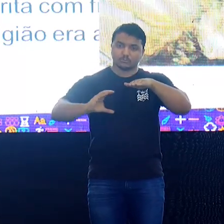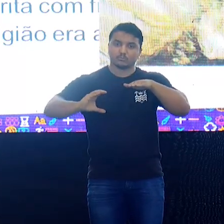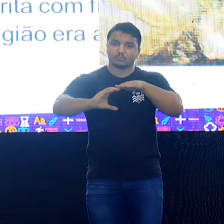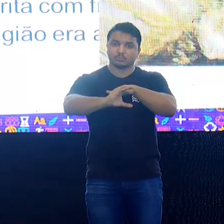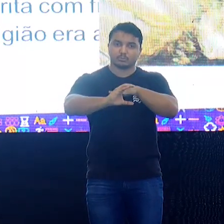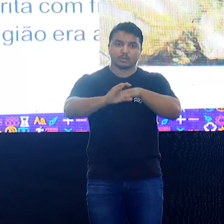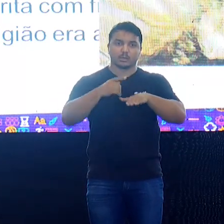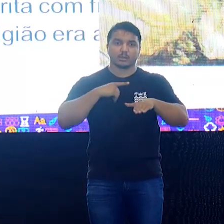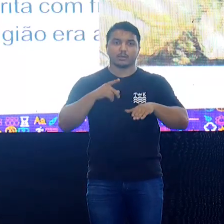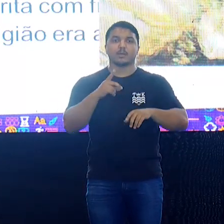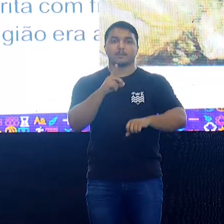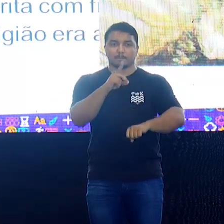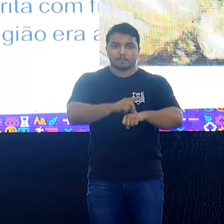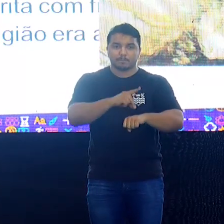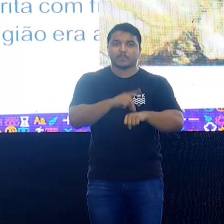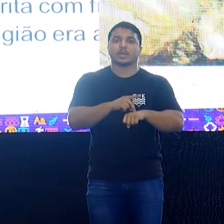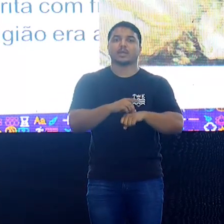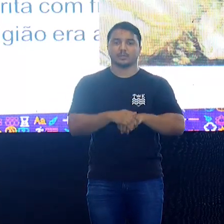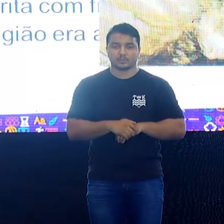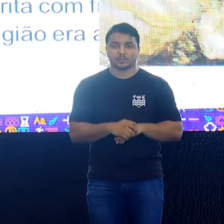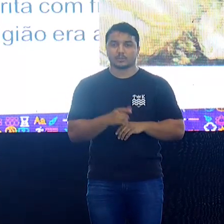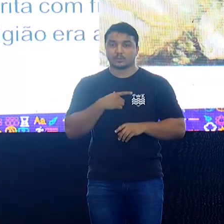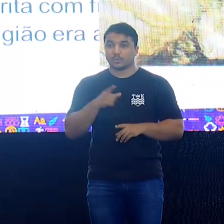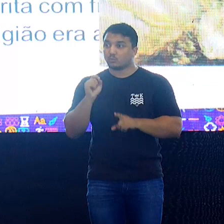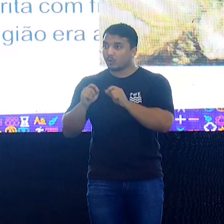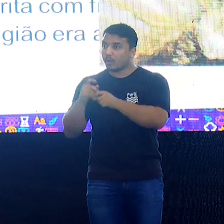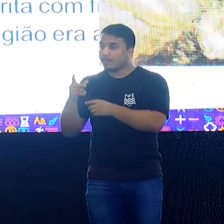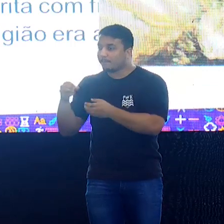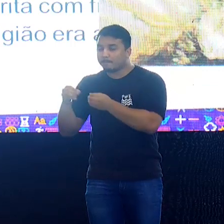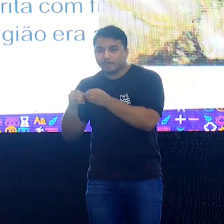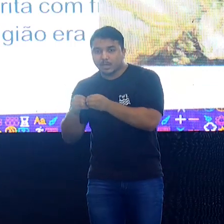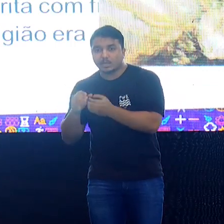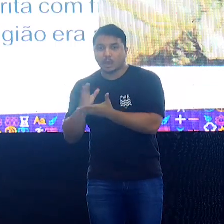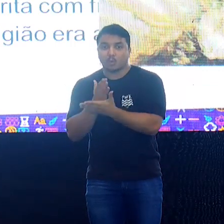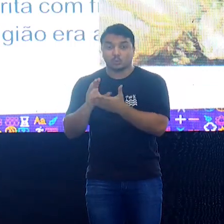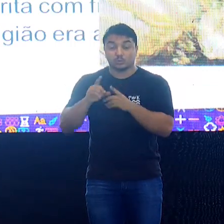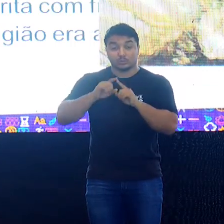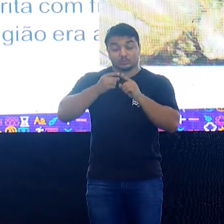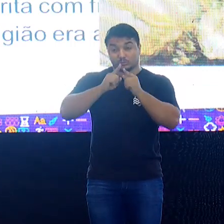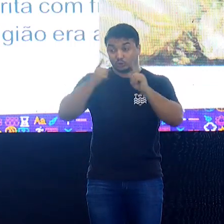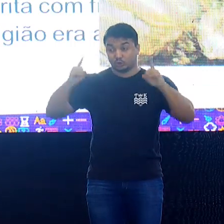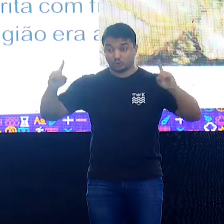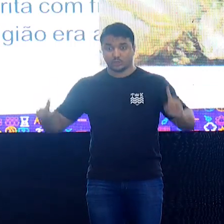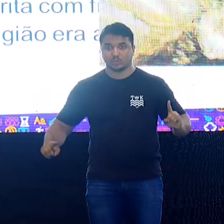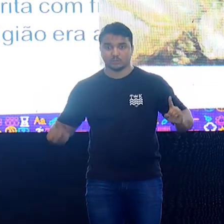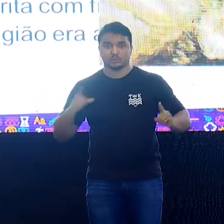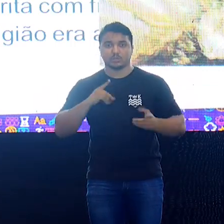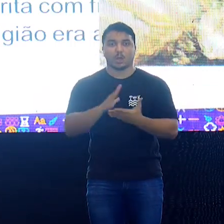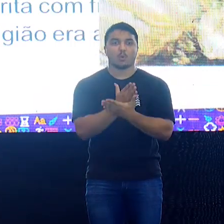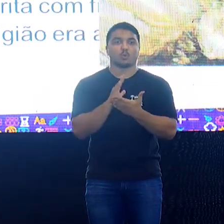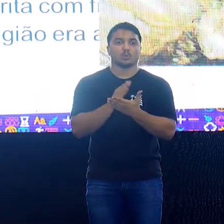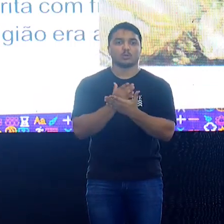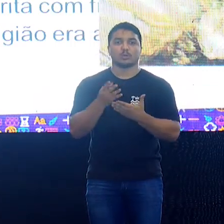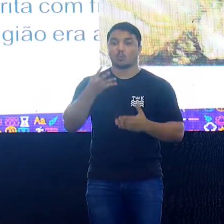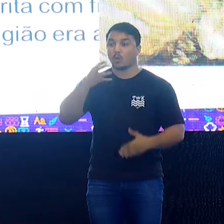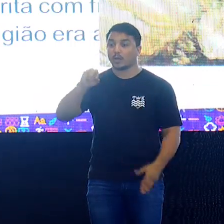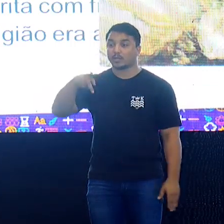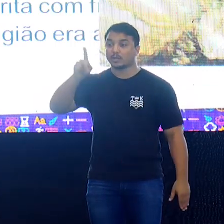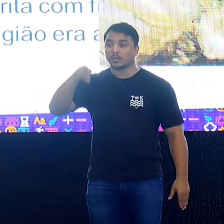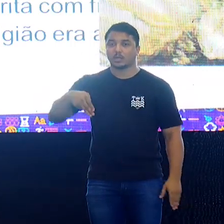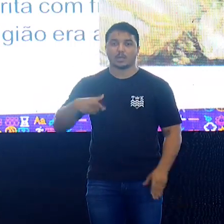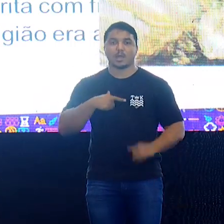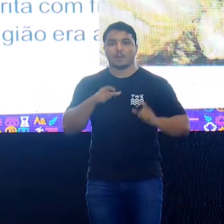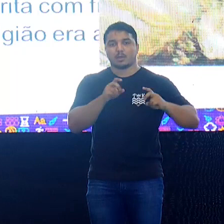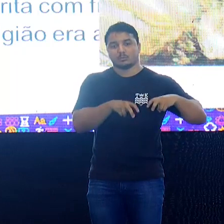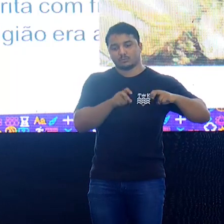em pedreiras que ficavam próximas e algumas que ficavam bem distantes. Tinha pedreira que ficava a 40 quilômetros